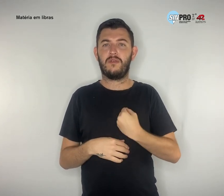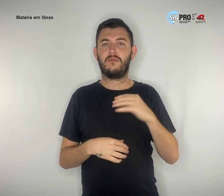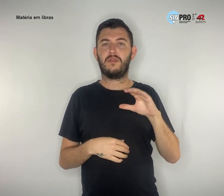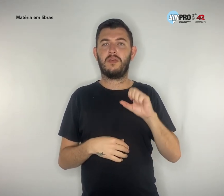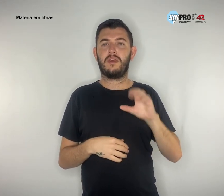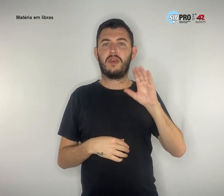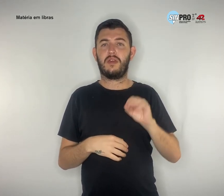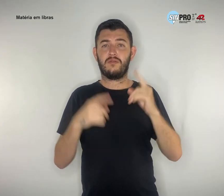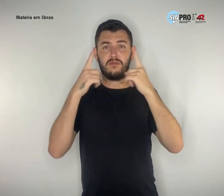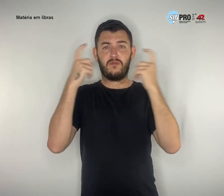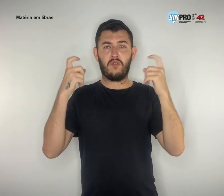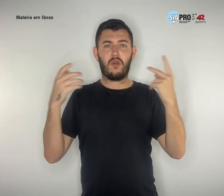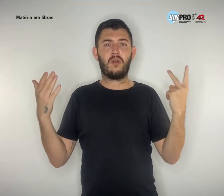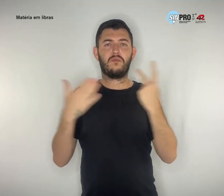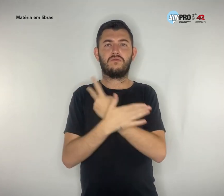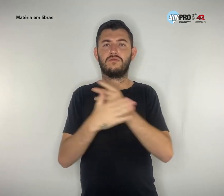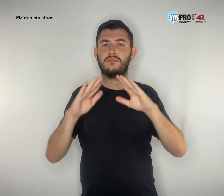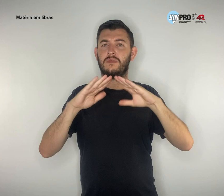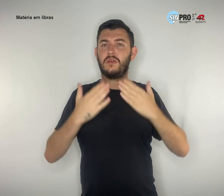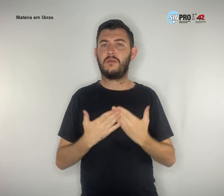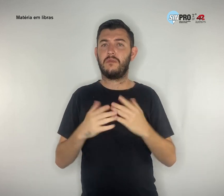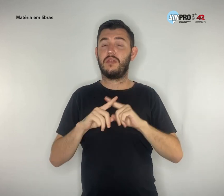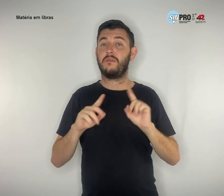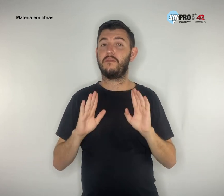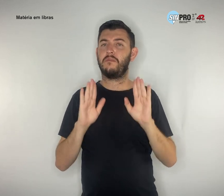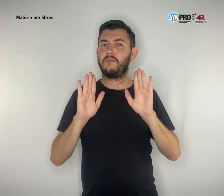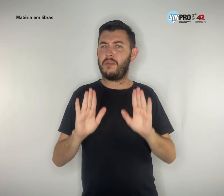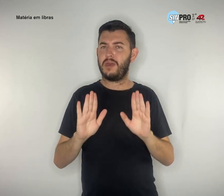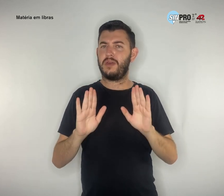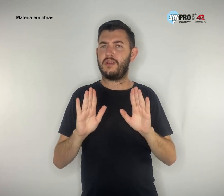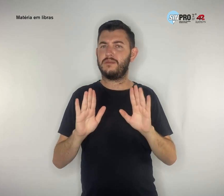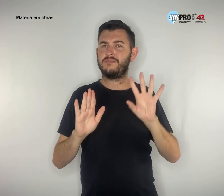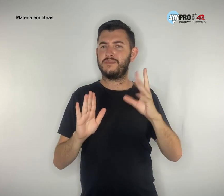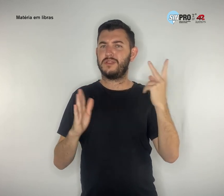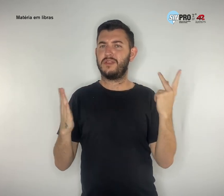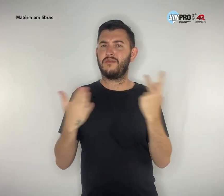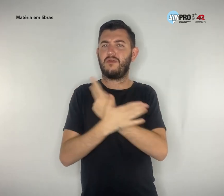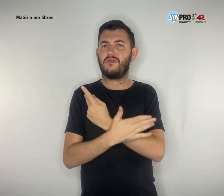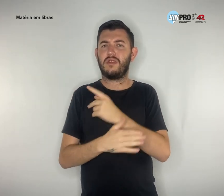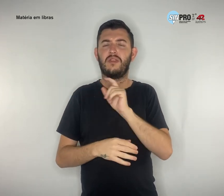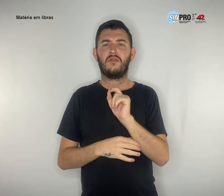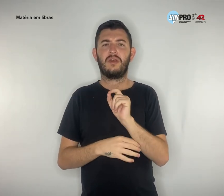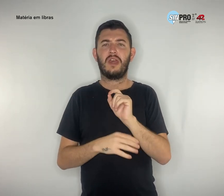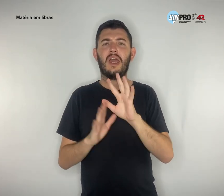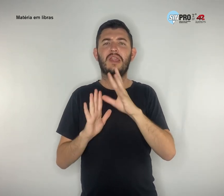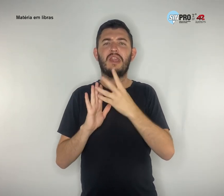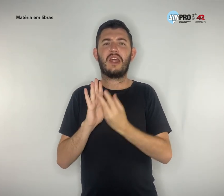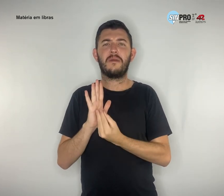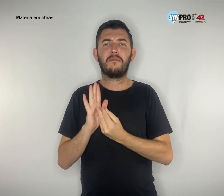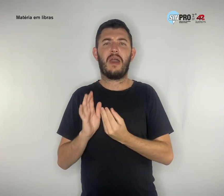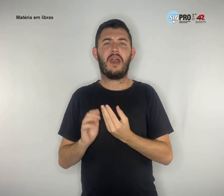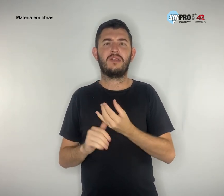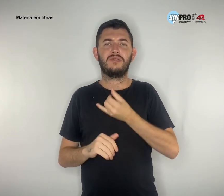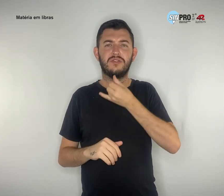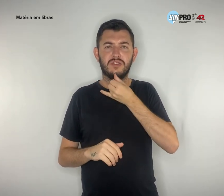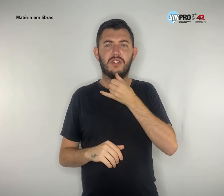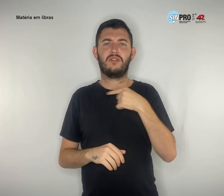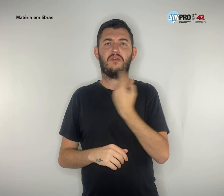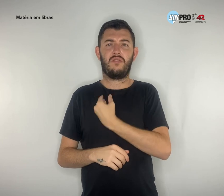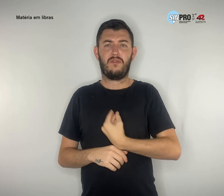Toda esta realidade dramática que a gente vive é resultado e é sintoma de